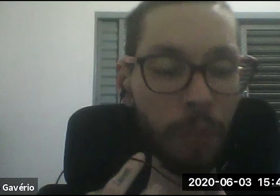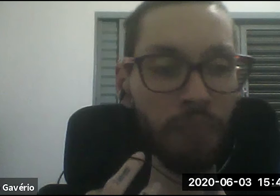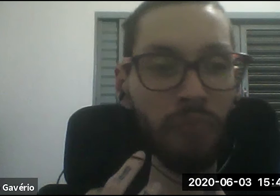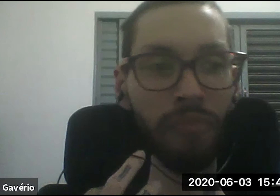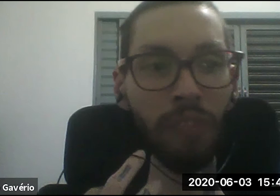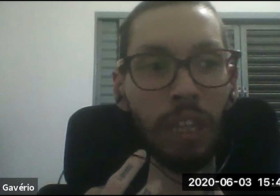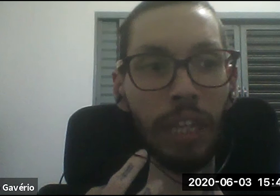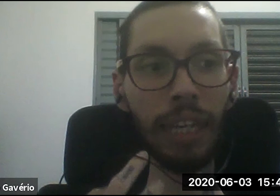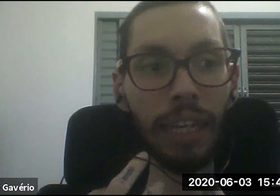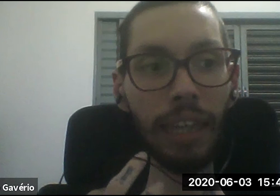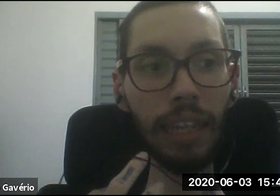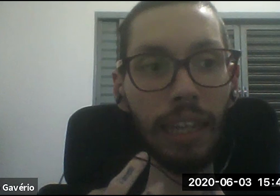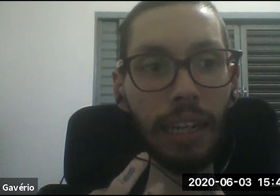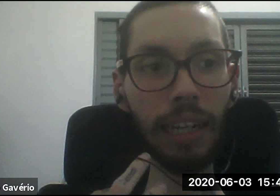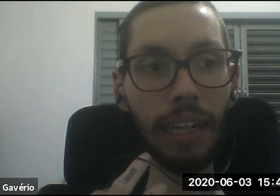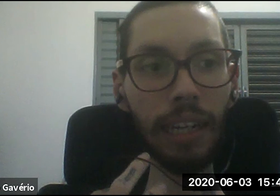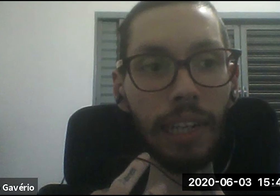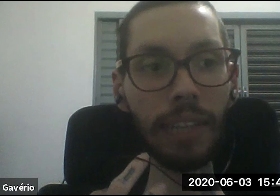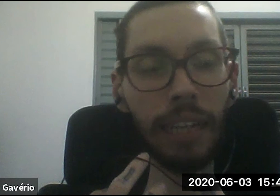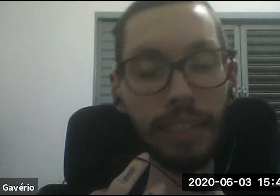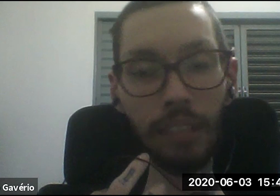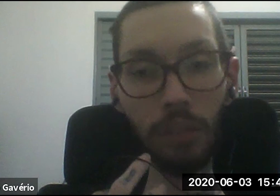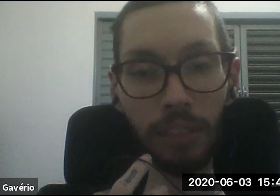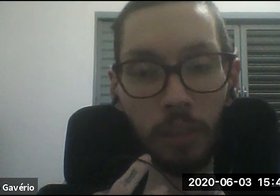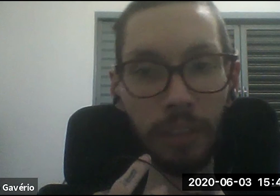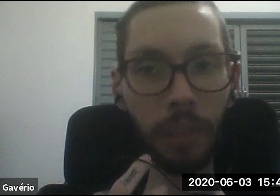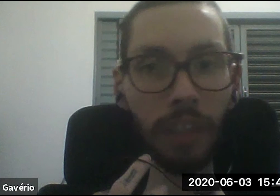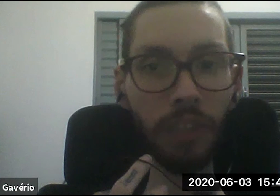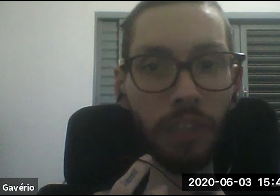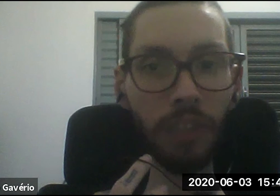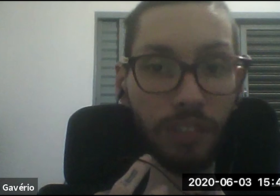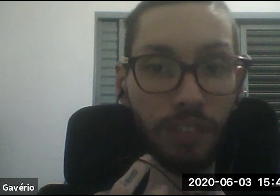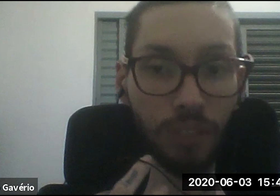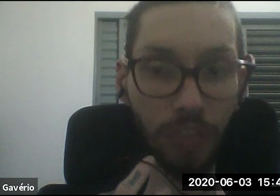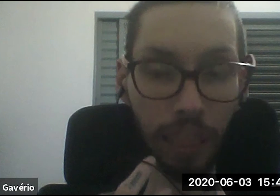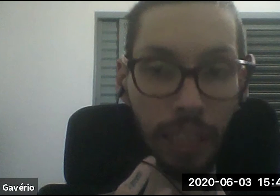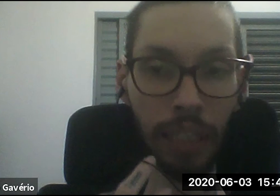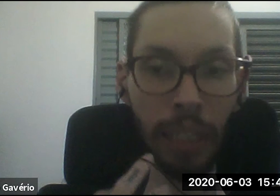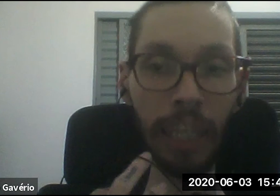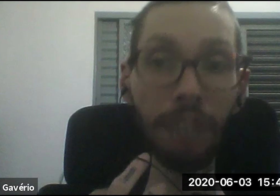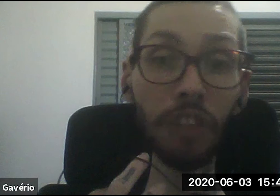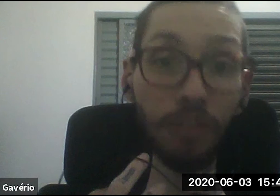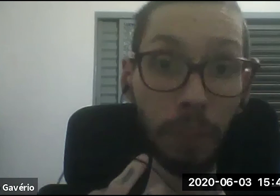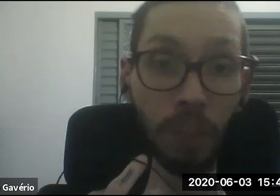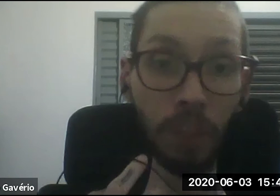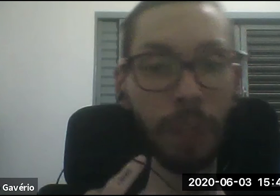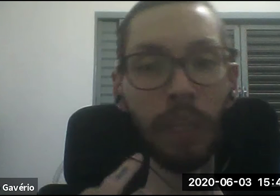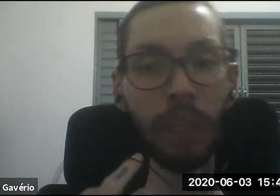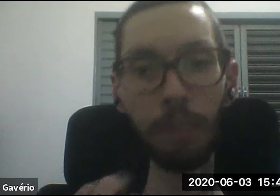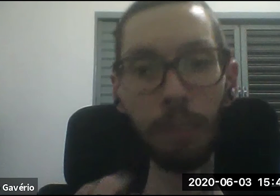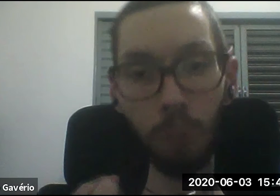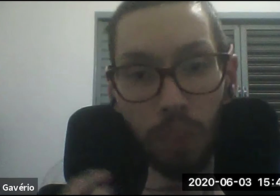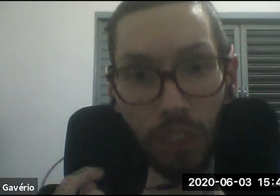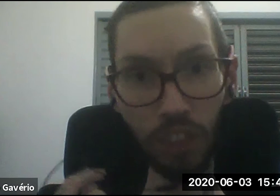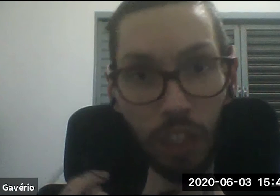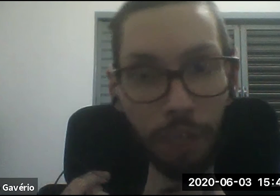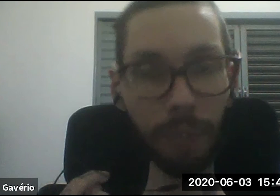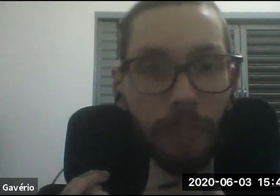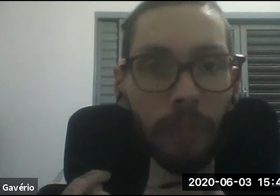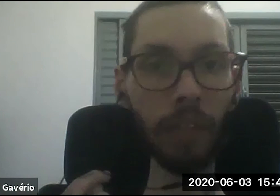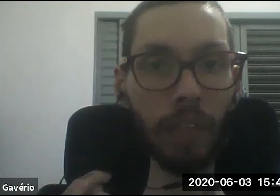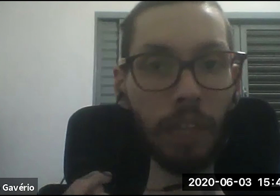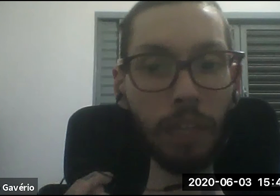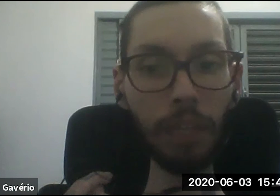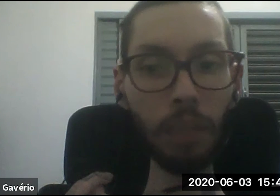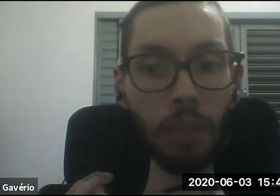confinamento, ela traz tanto essas perspectivas que a gente tem que efetivamente proteger